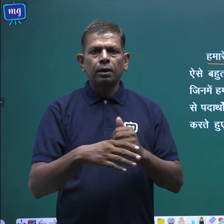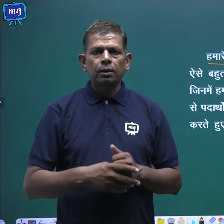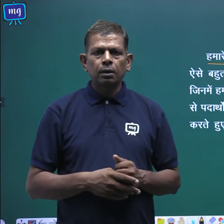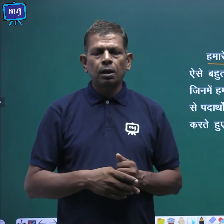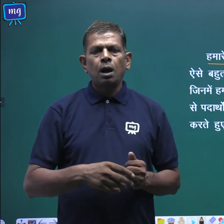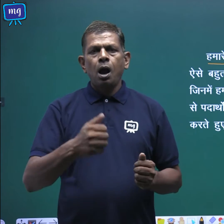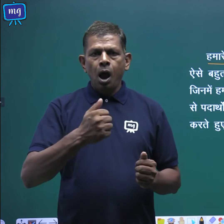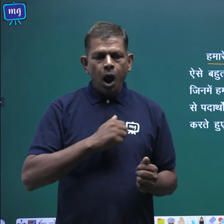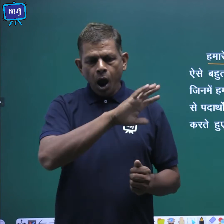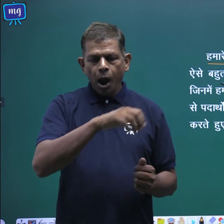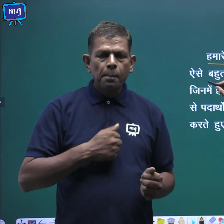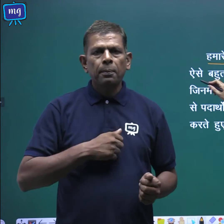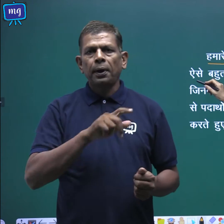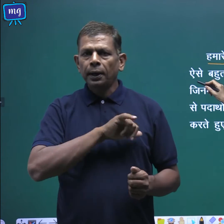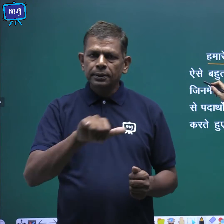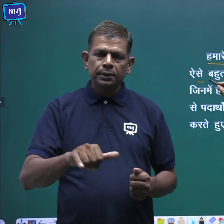हम ऐसे